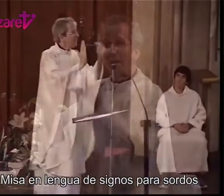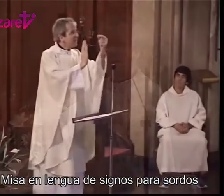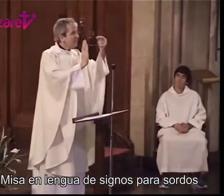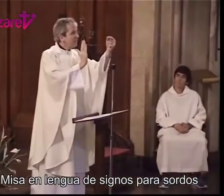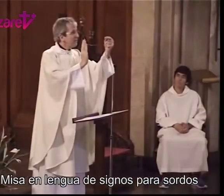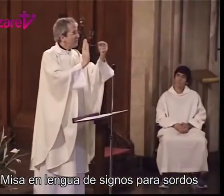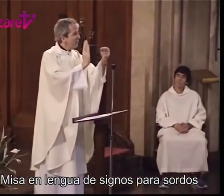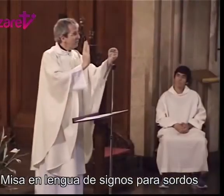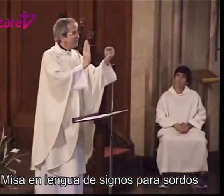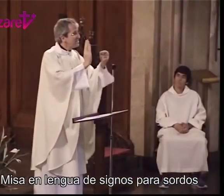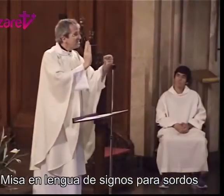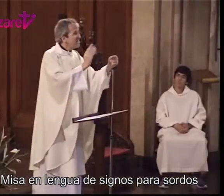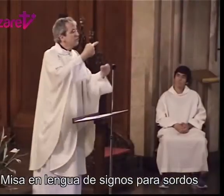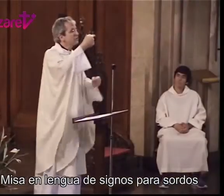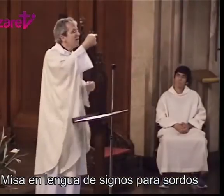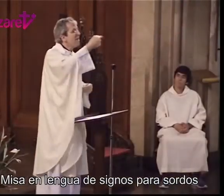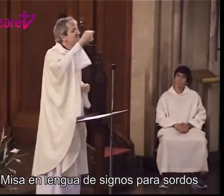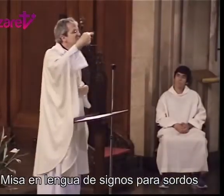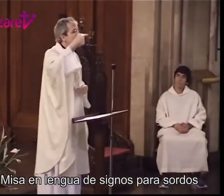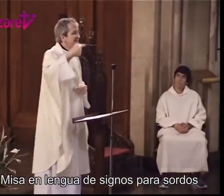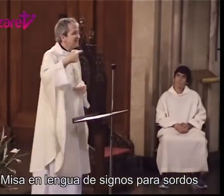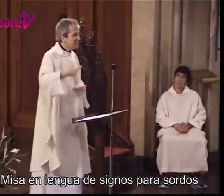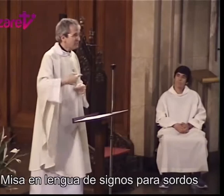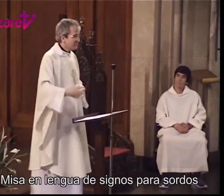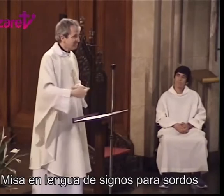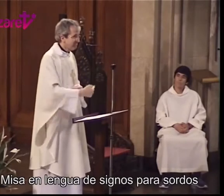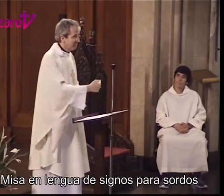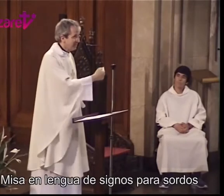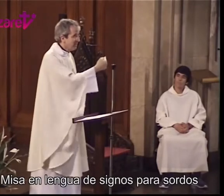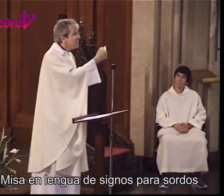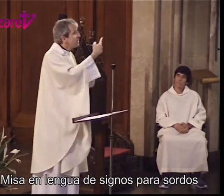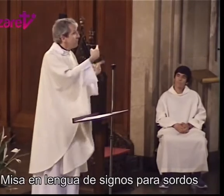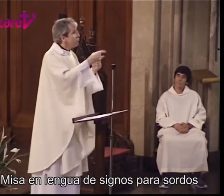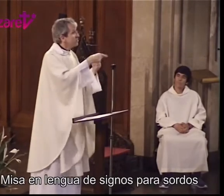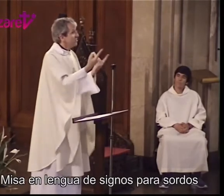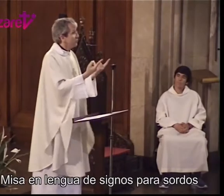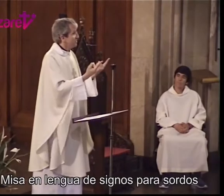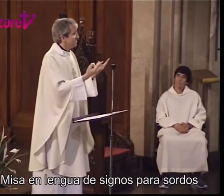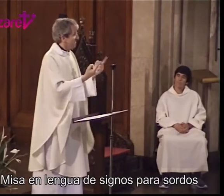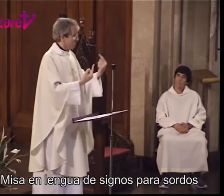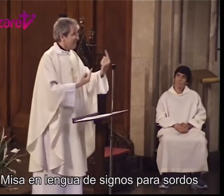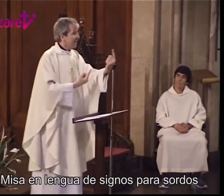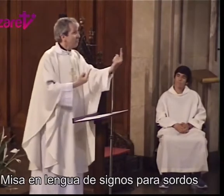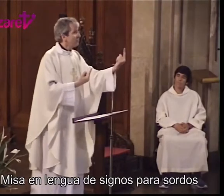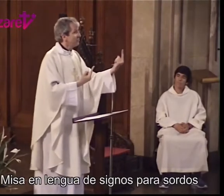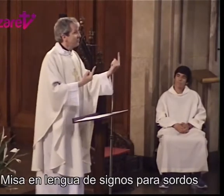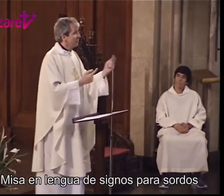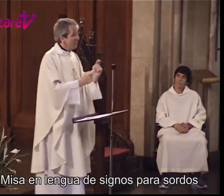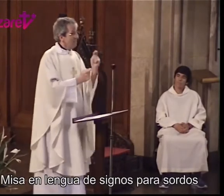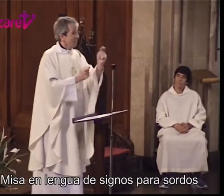ir poniendo signos negativos de muchas cosas que cada uno de nosotros